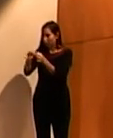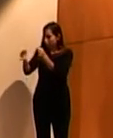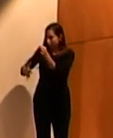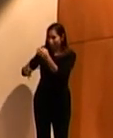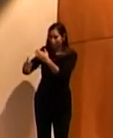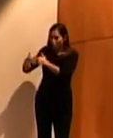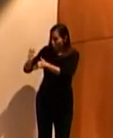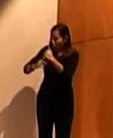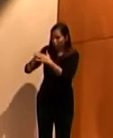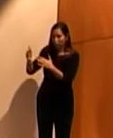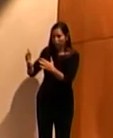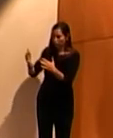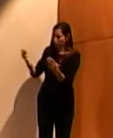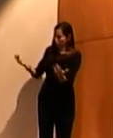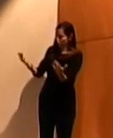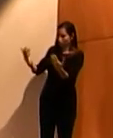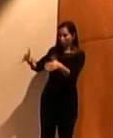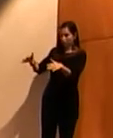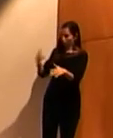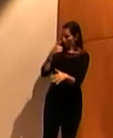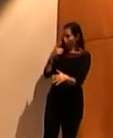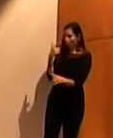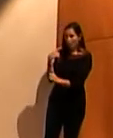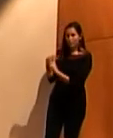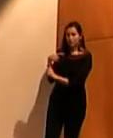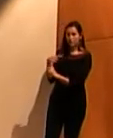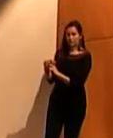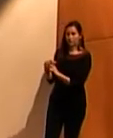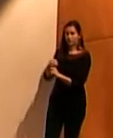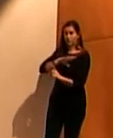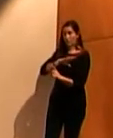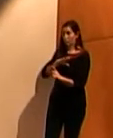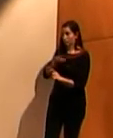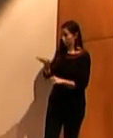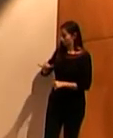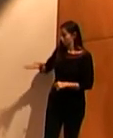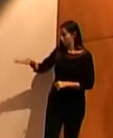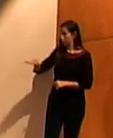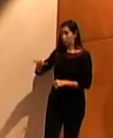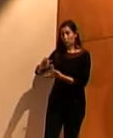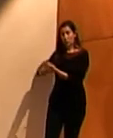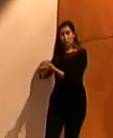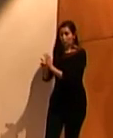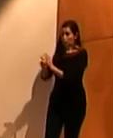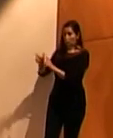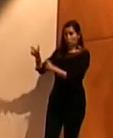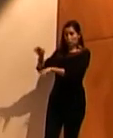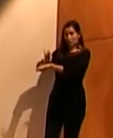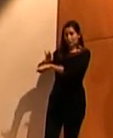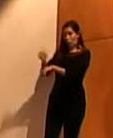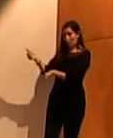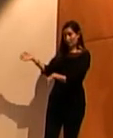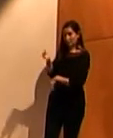retour très positif, car tous nous ont évoqué le sentiment d'avoir été